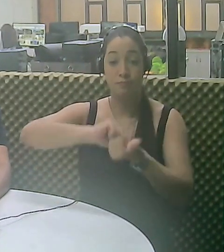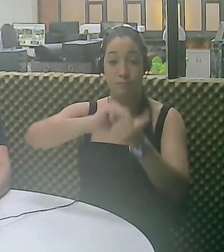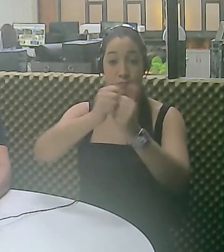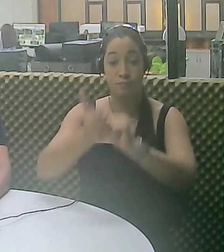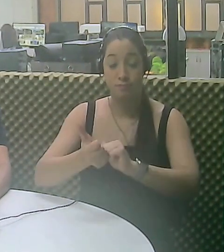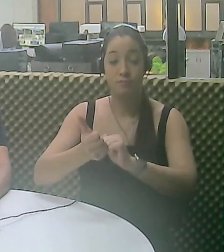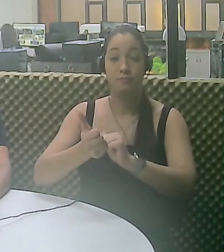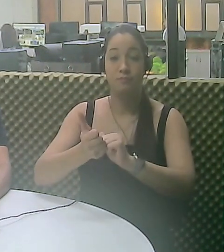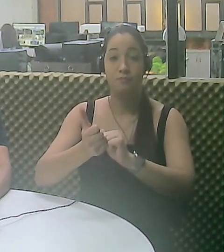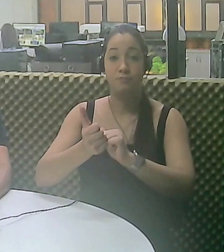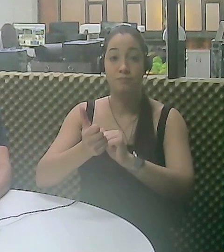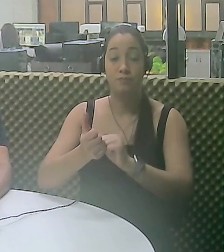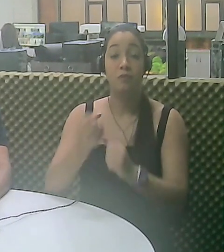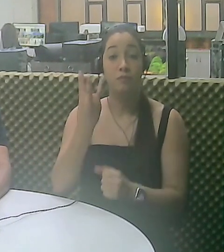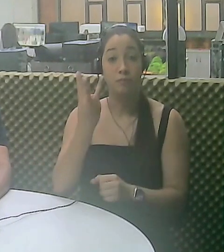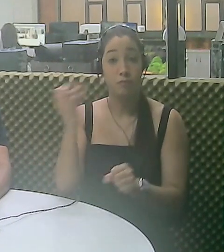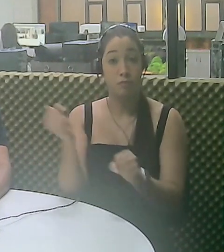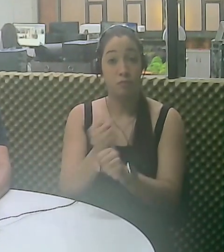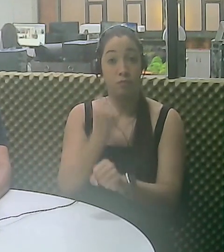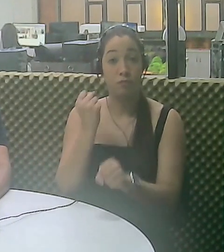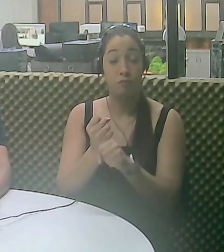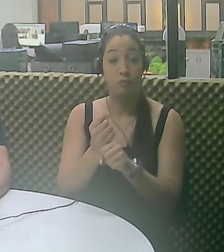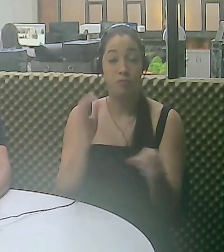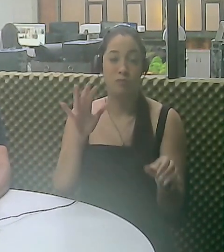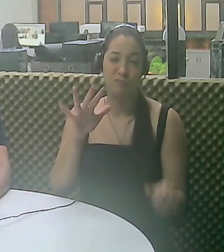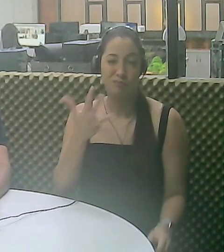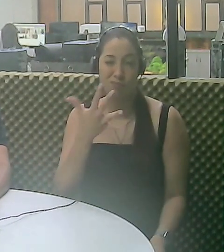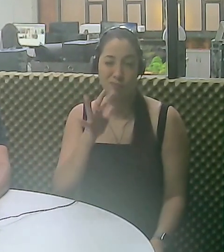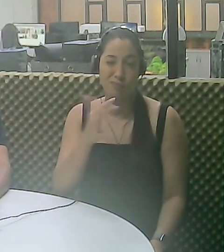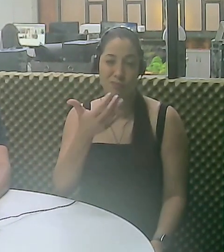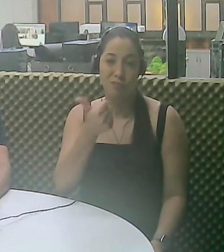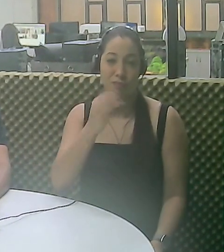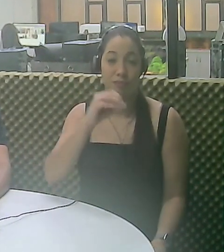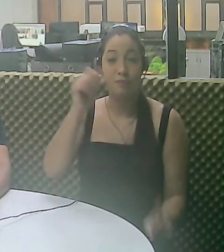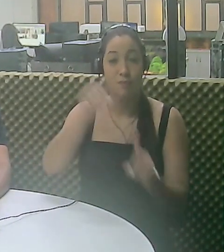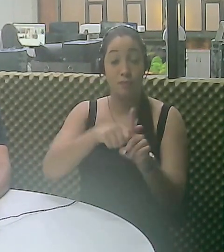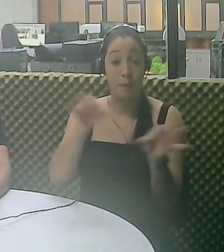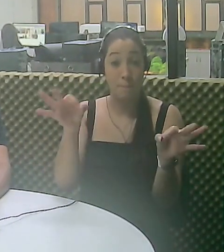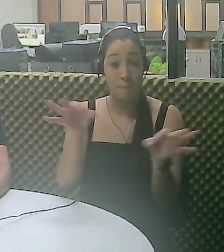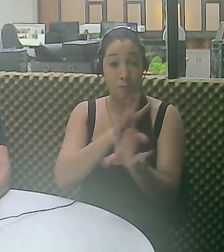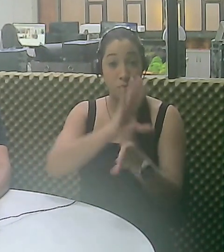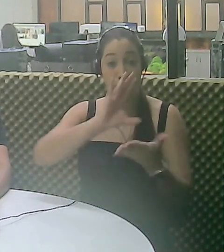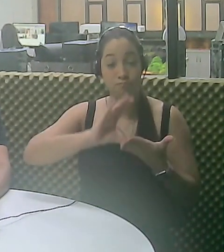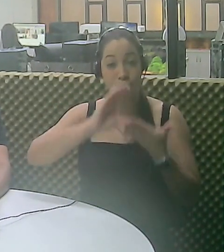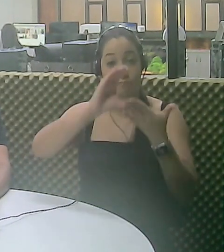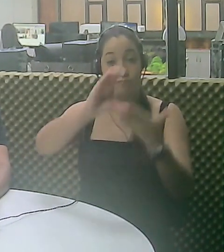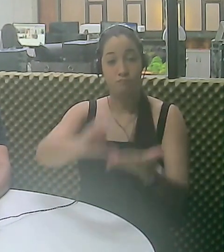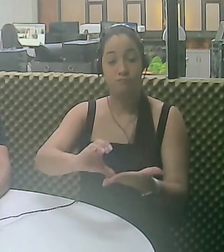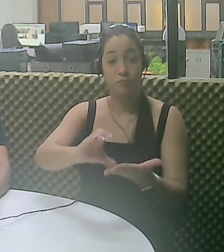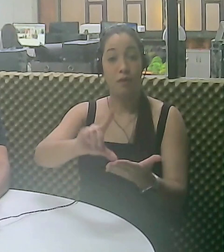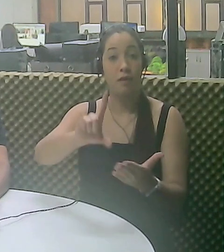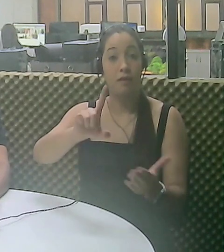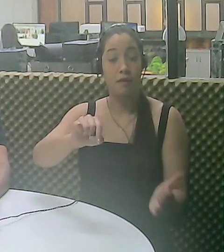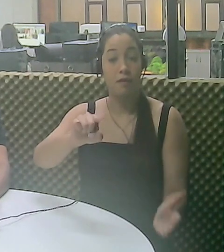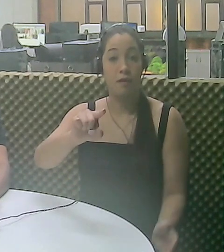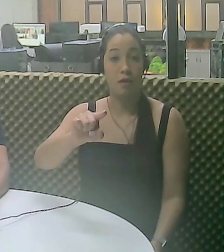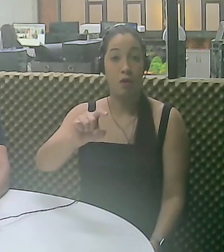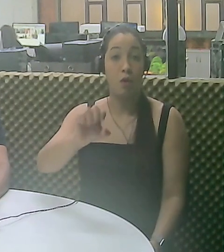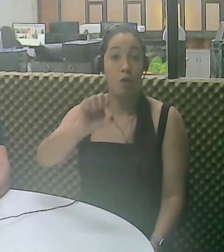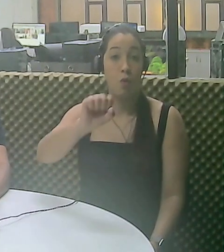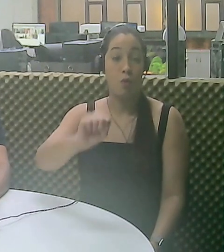poliesportiva. As três obras têm prazo de execução de aproximadamente 10 meses e o investimento total estimado é de cerca